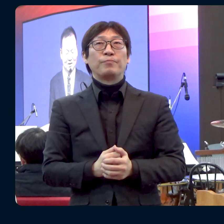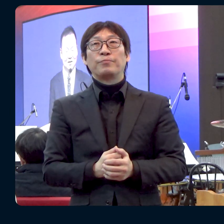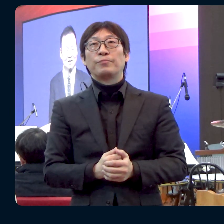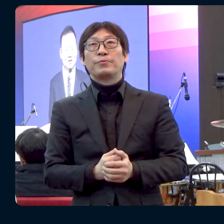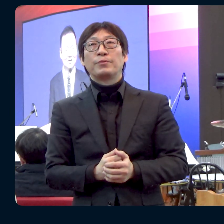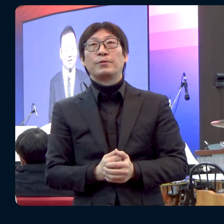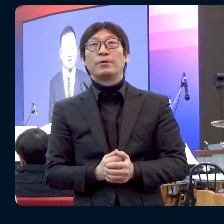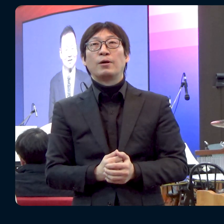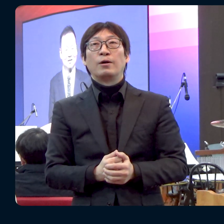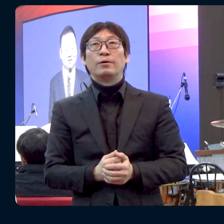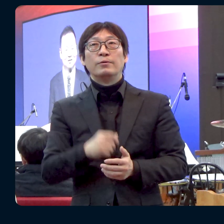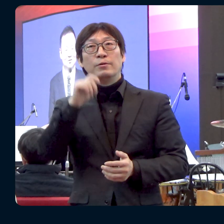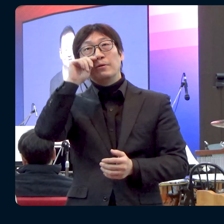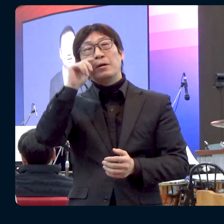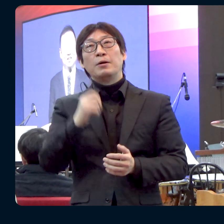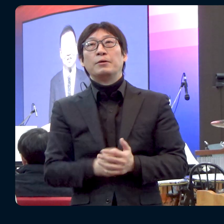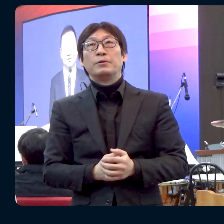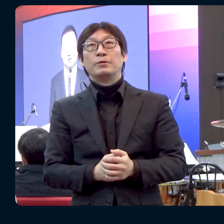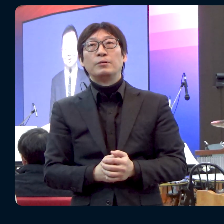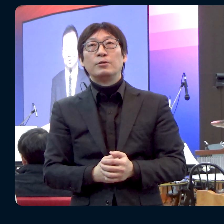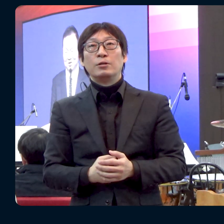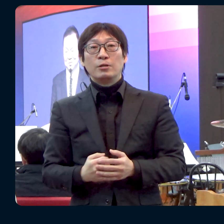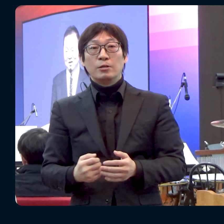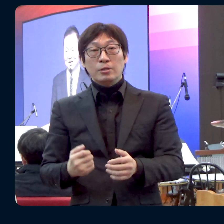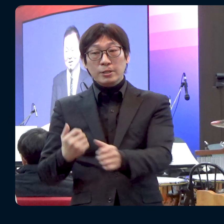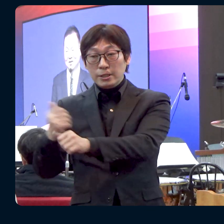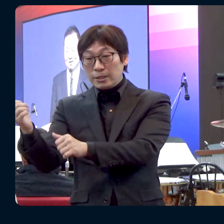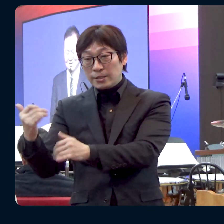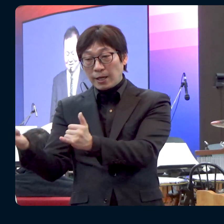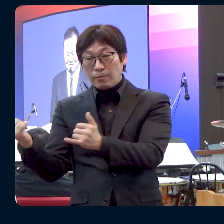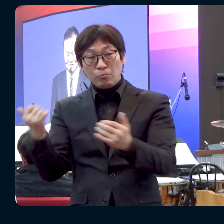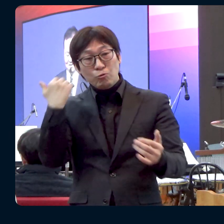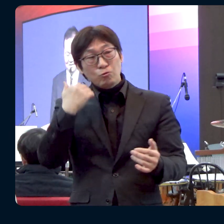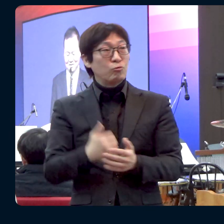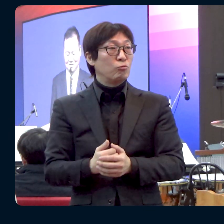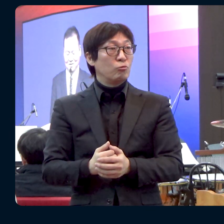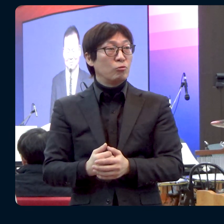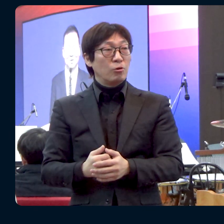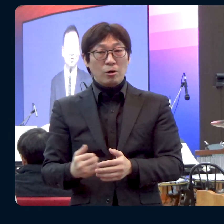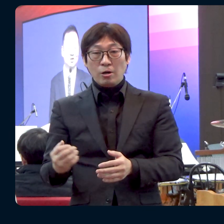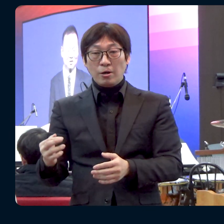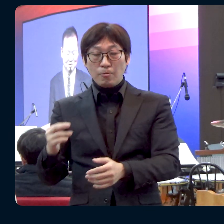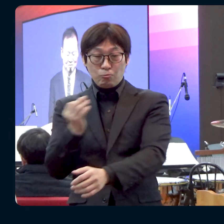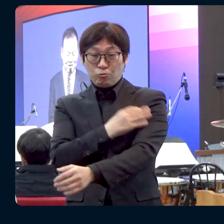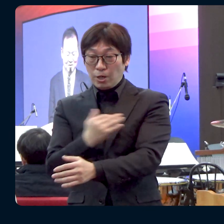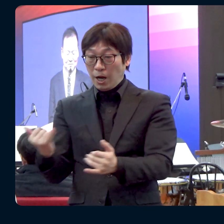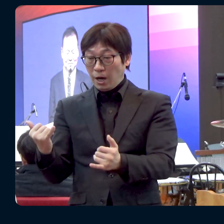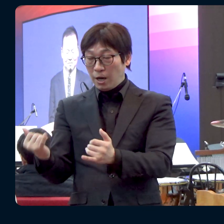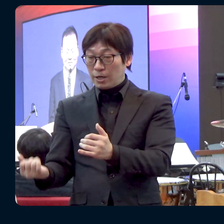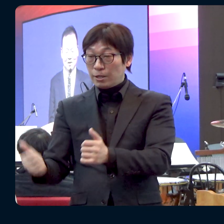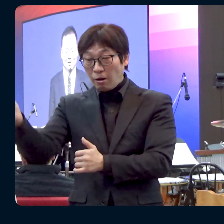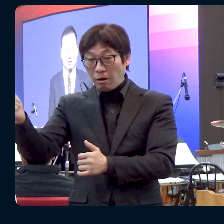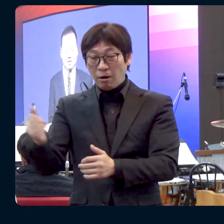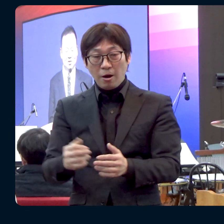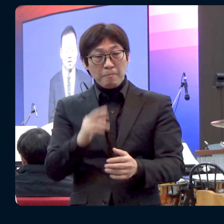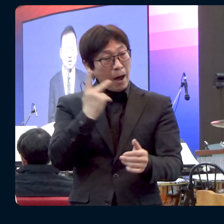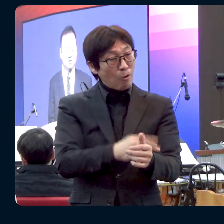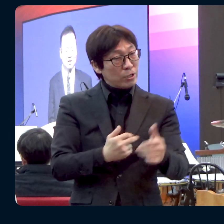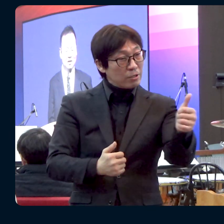감옥에 쳐넣었습니다. 누가 이긴 것처럼 보이십니까? 한밤중이